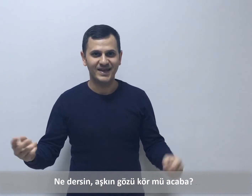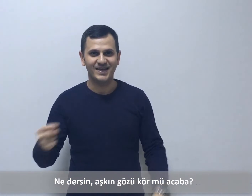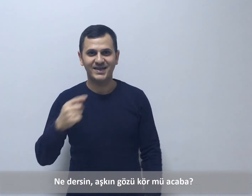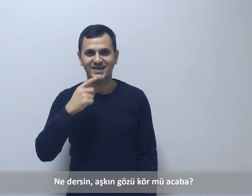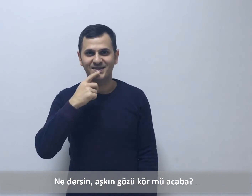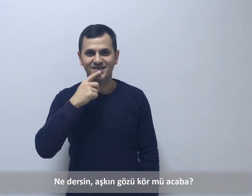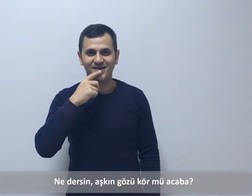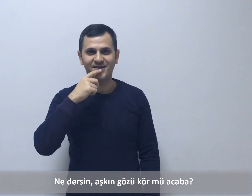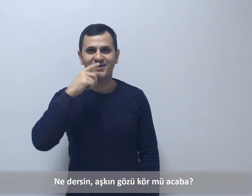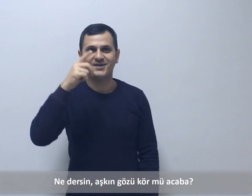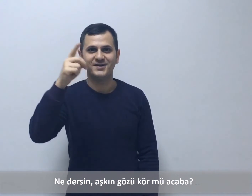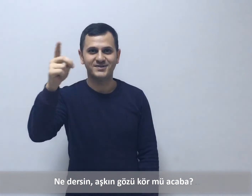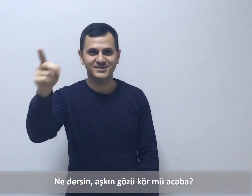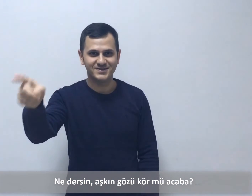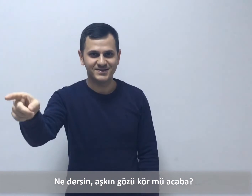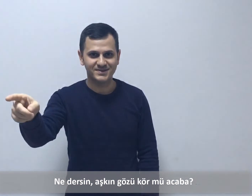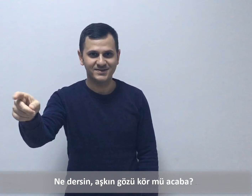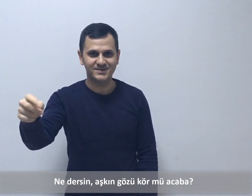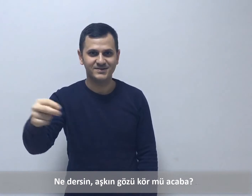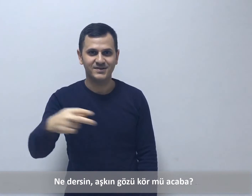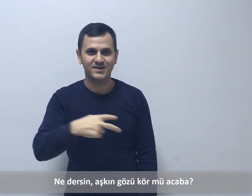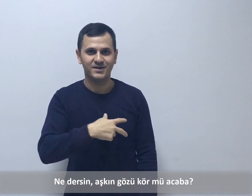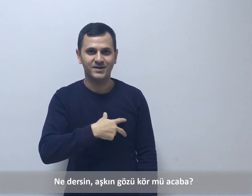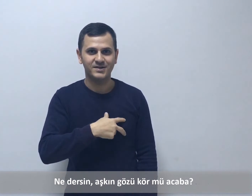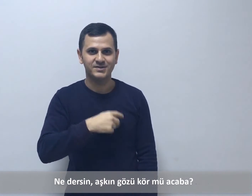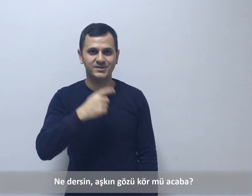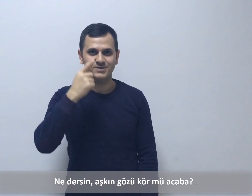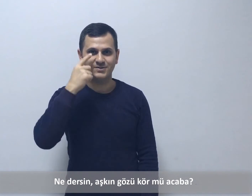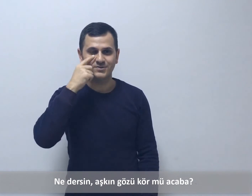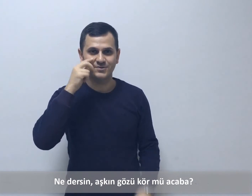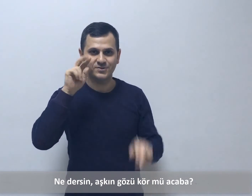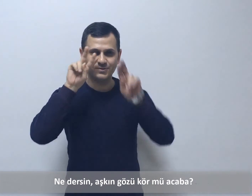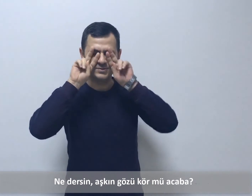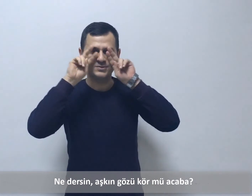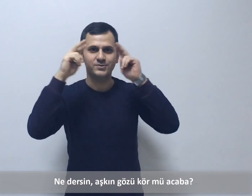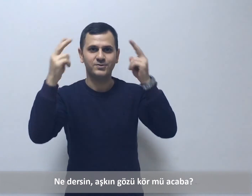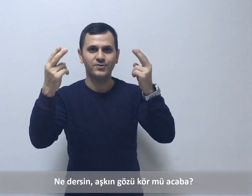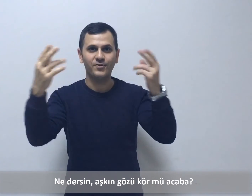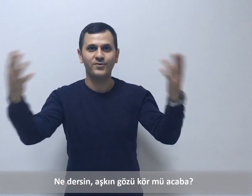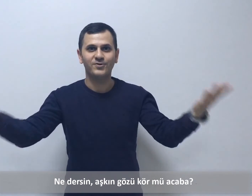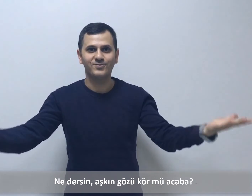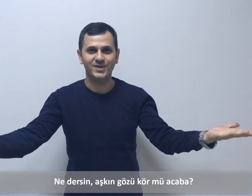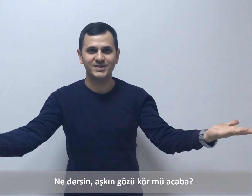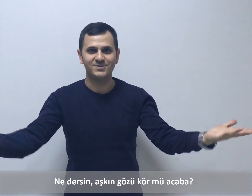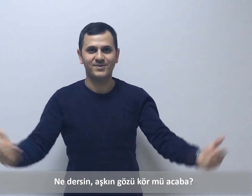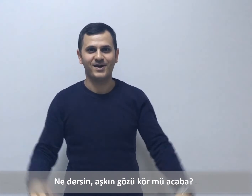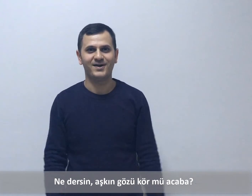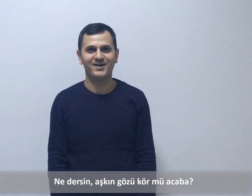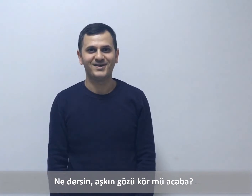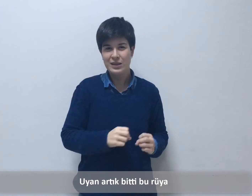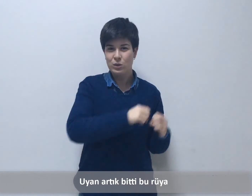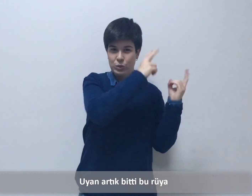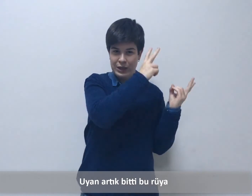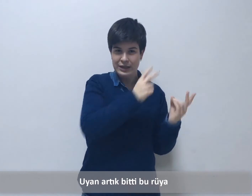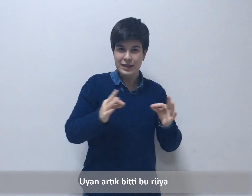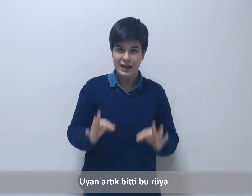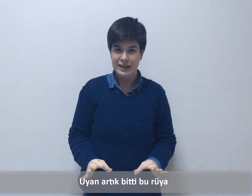Ne dersin aşkın gözü kör mü acaba Uyan artık